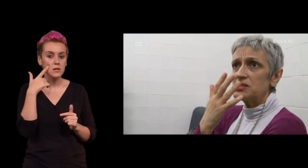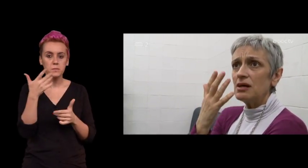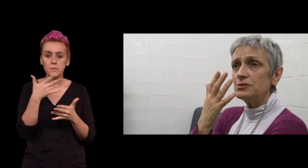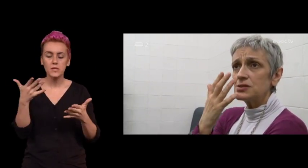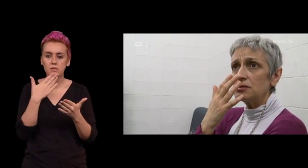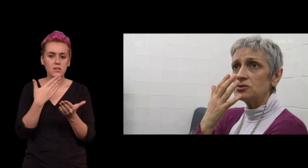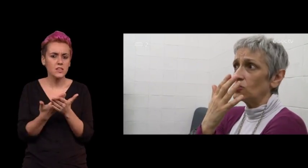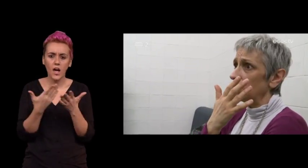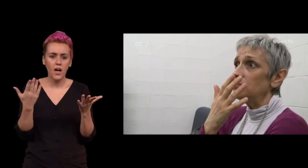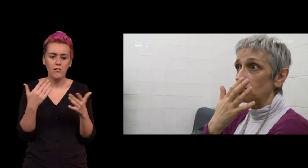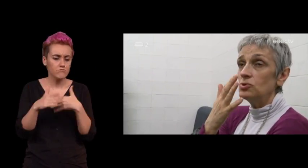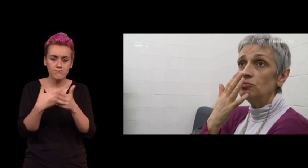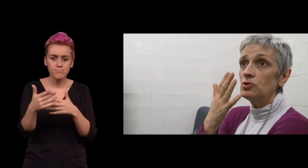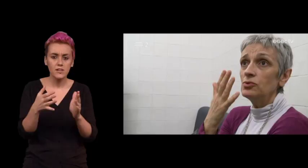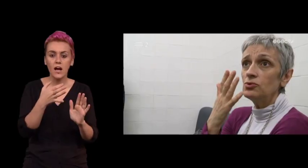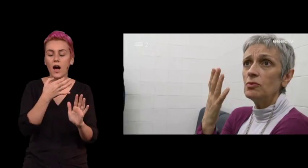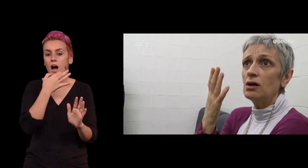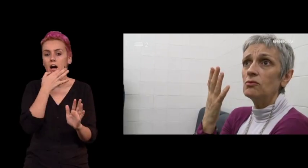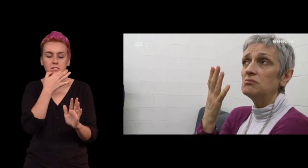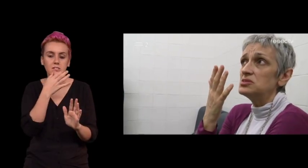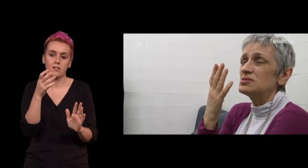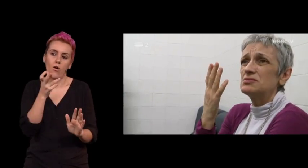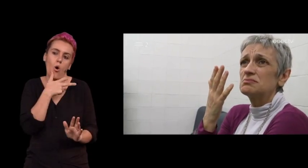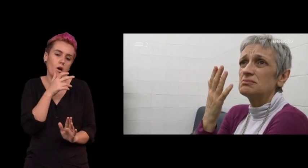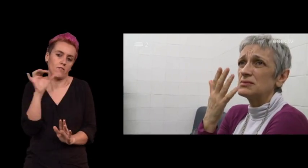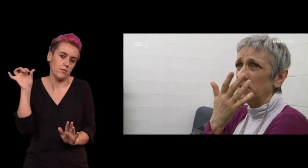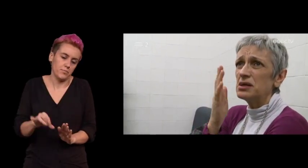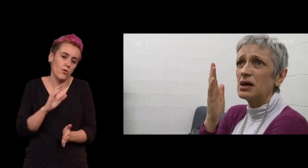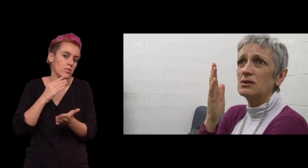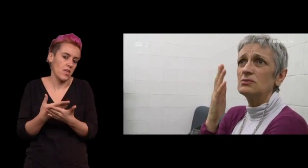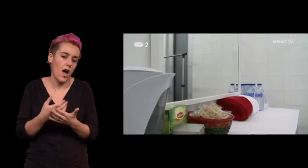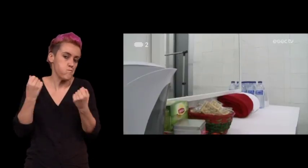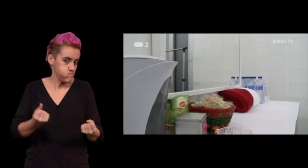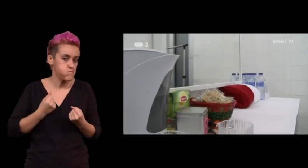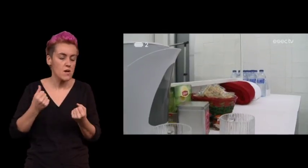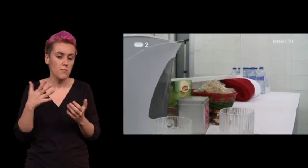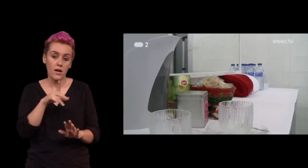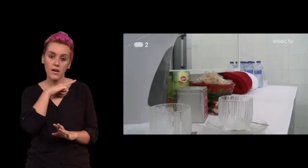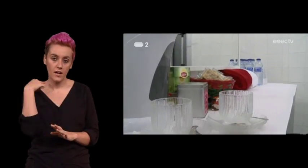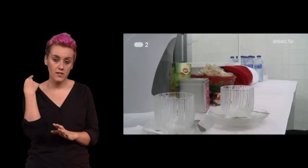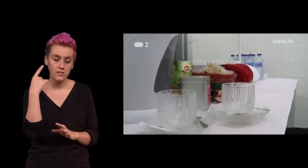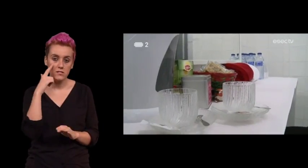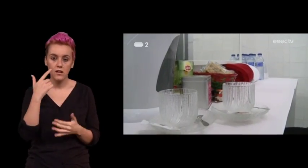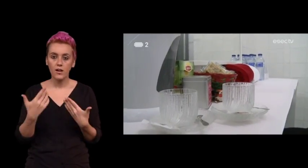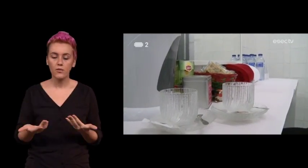vezes passavam-se, só quando era mesmo muito, muito, muito, muito mal. Mas isso também era raro. Agora